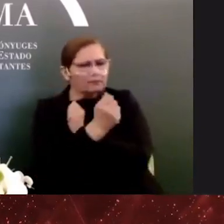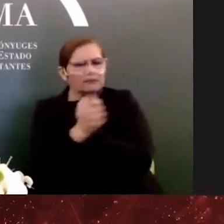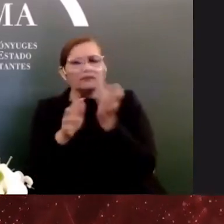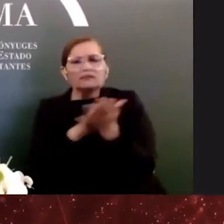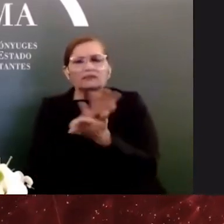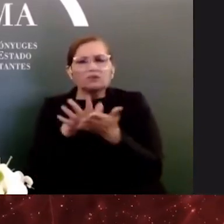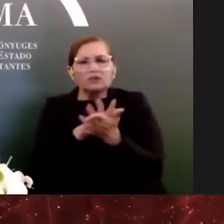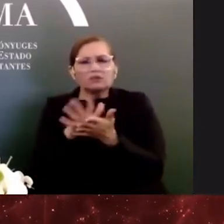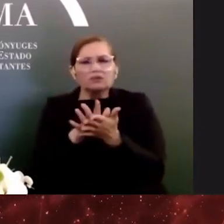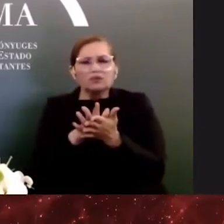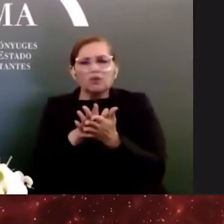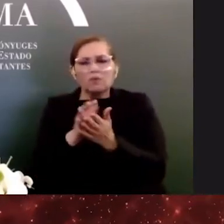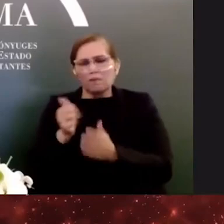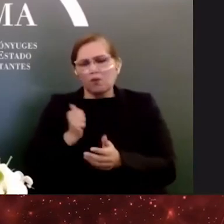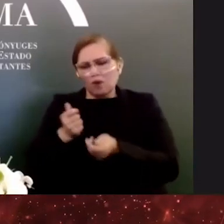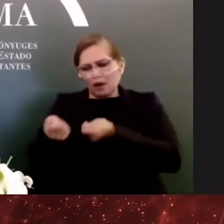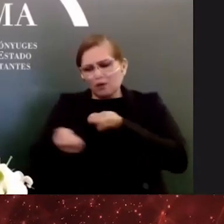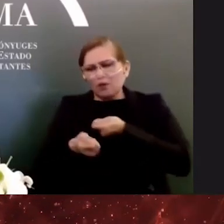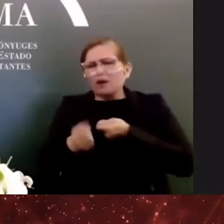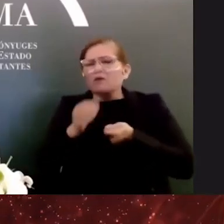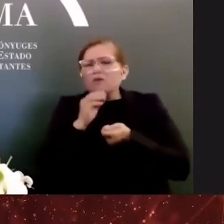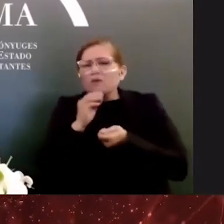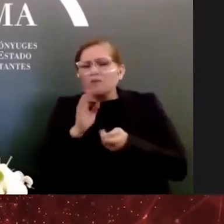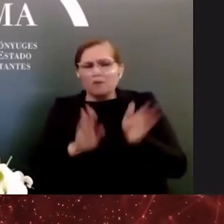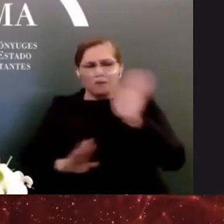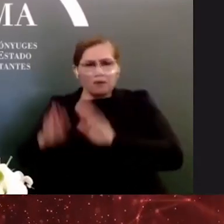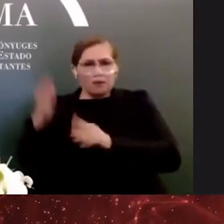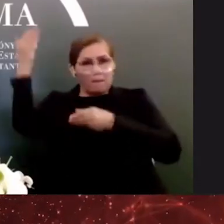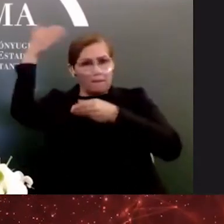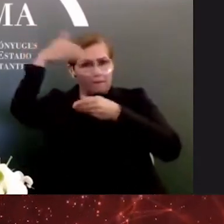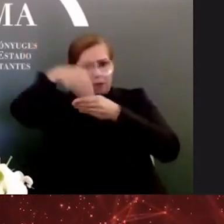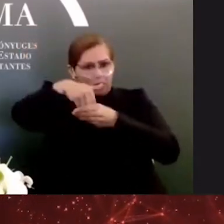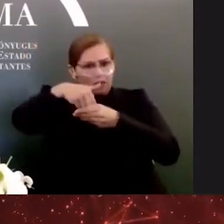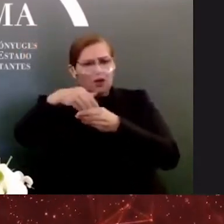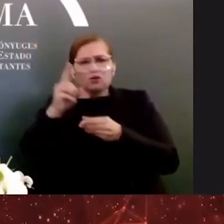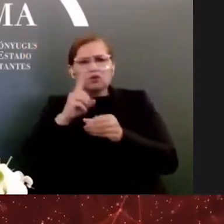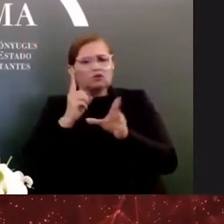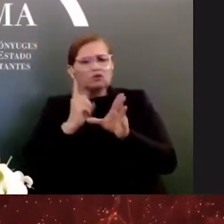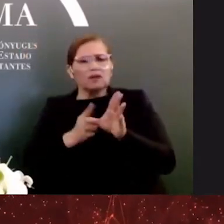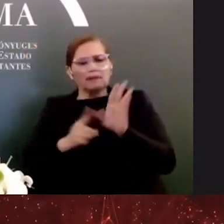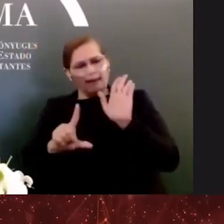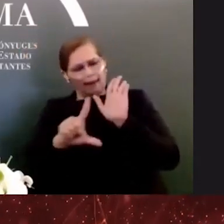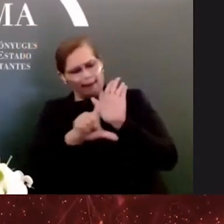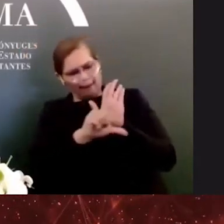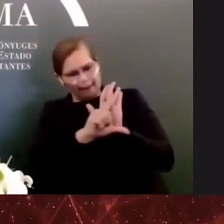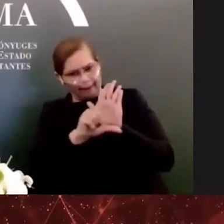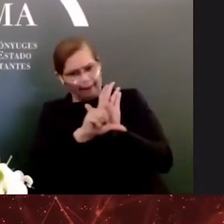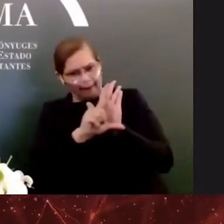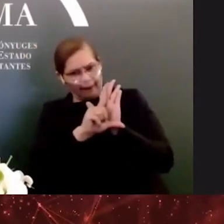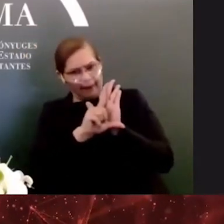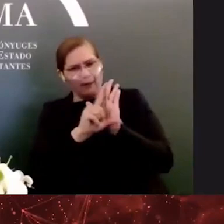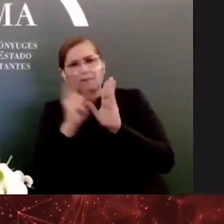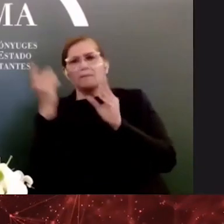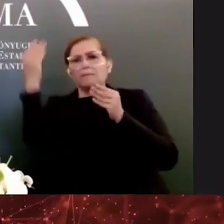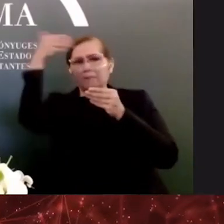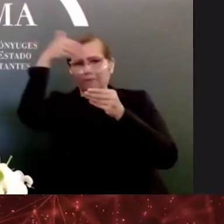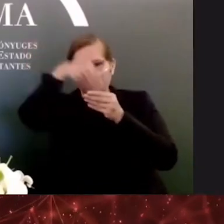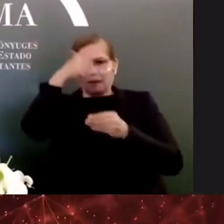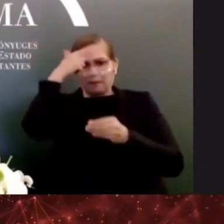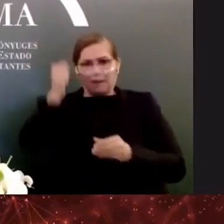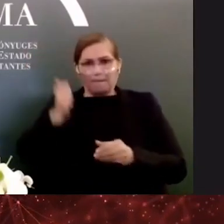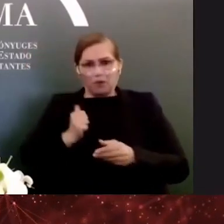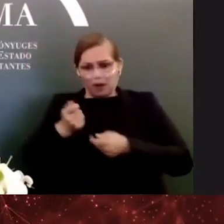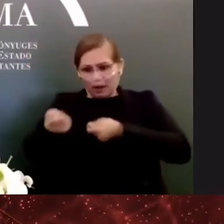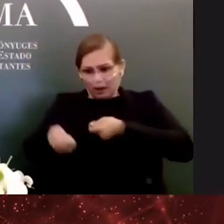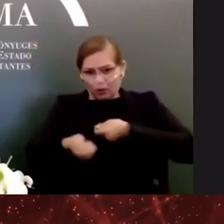mujeres rurales, desde las políticas públicas, ya que no solo hemos promulgado la Ley de Políticas Públicas para Mujeres